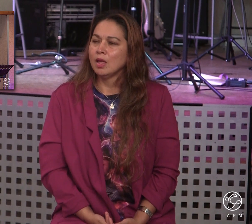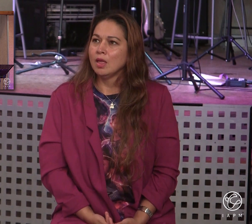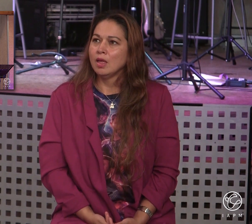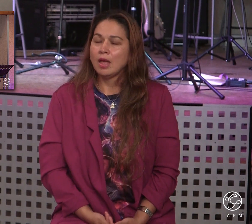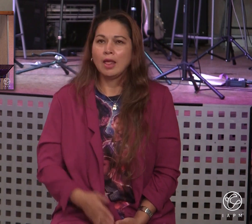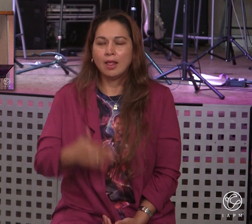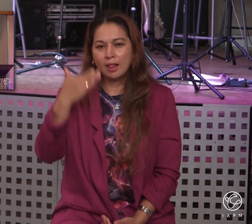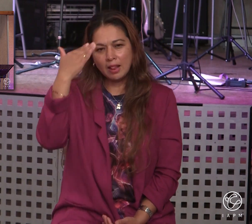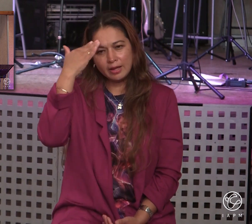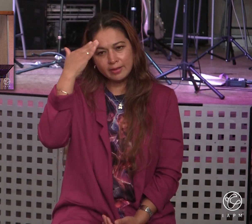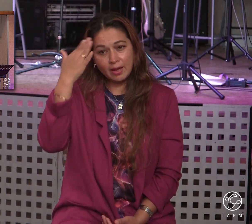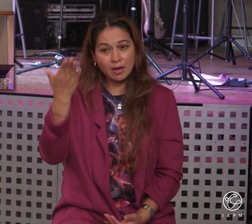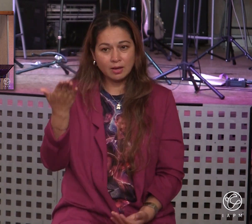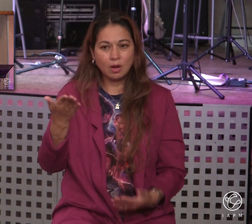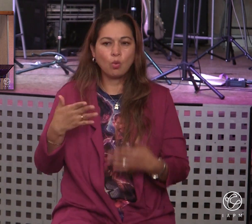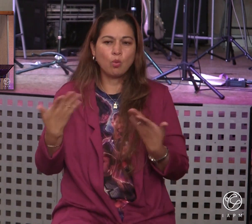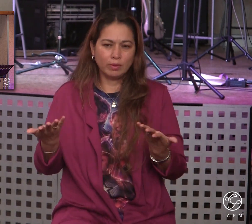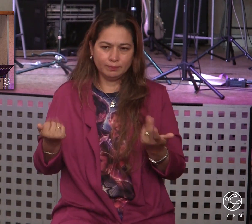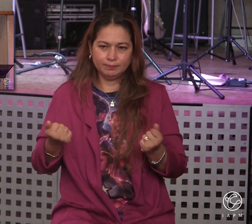siguiente, mira.